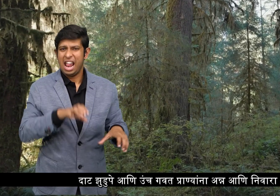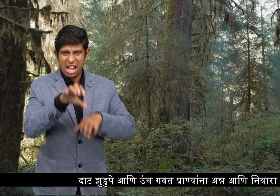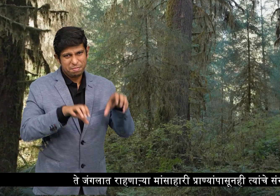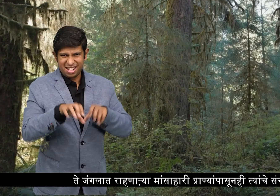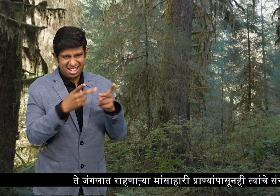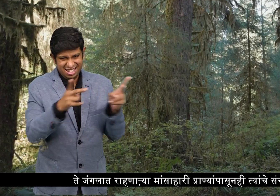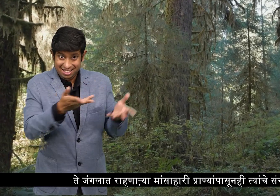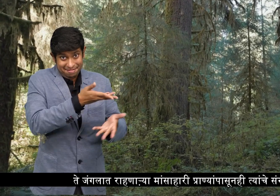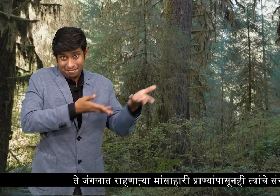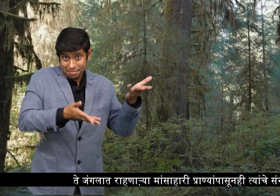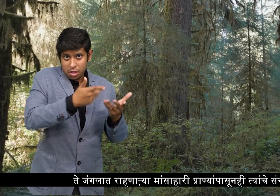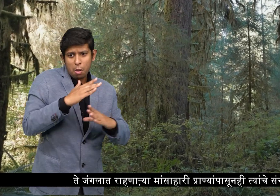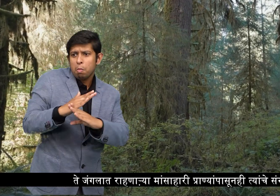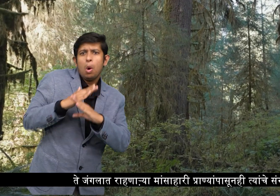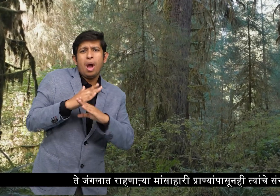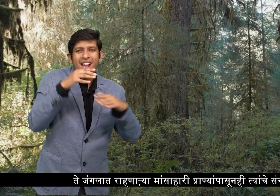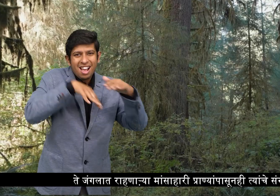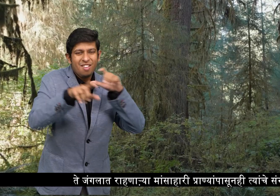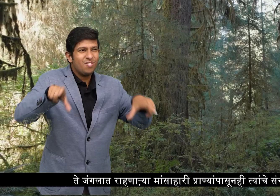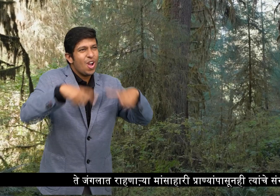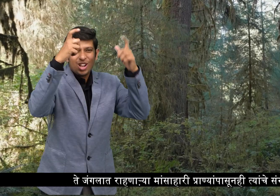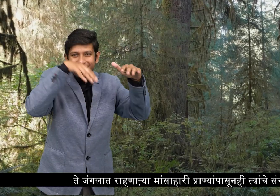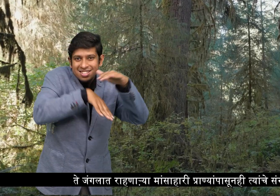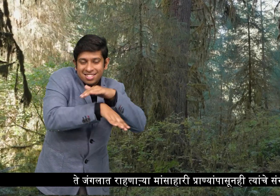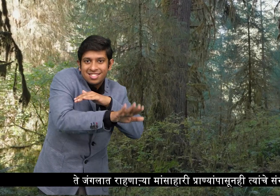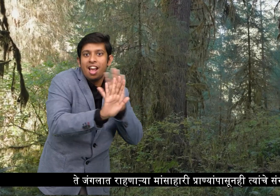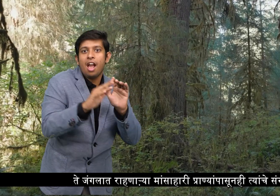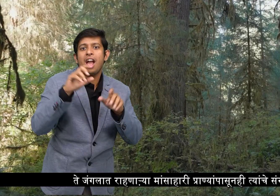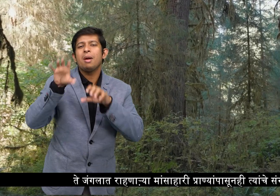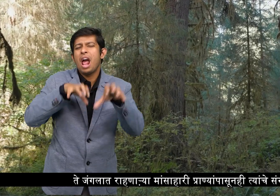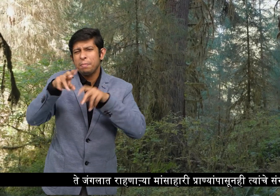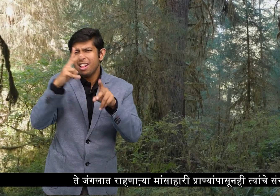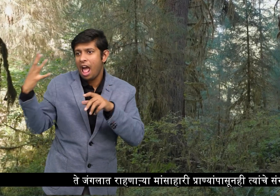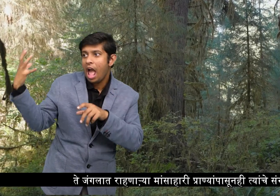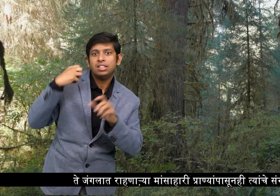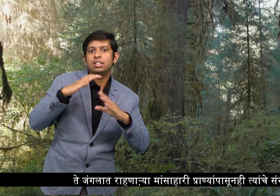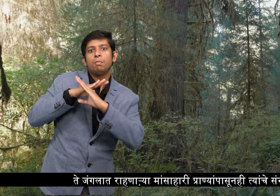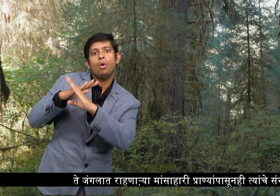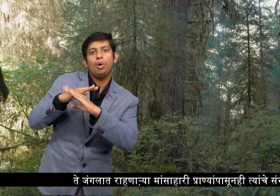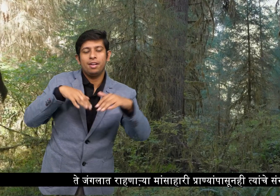ते जंगलात राहणाऱ्या मांसाहारी प्राण्यांपासूनही त्यांचे संरक्षण करतात.